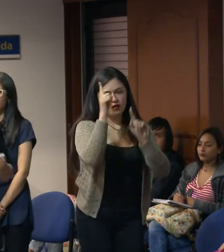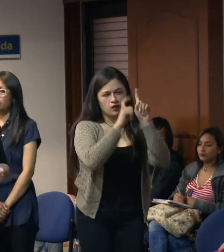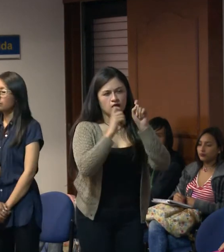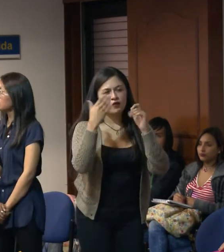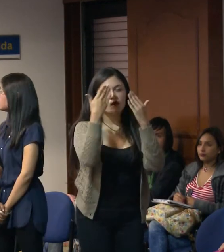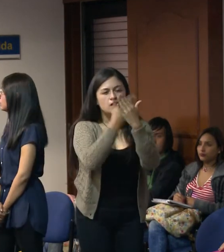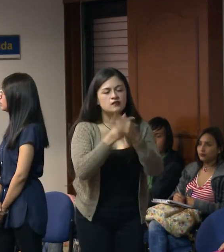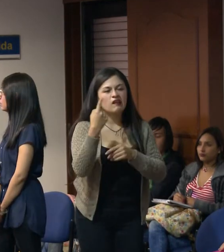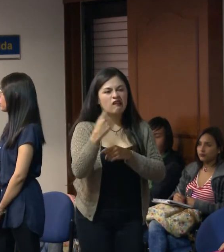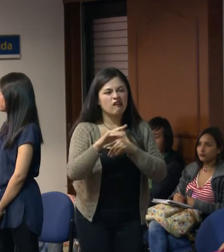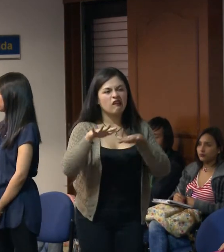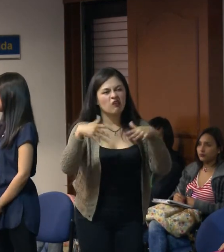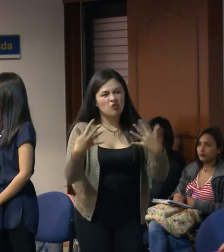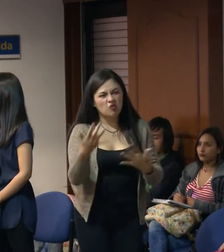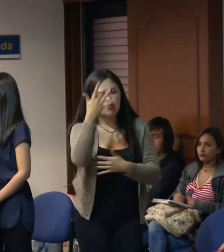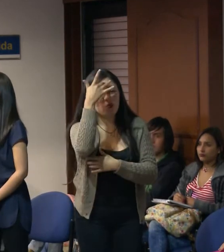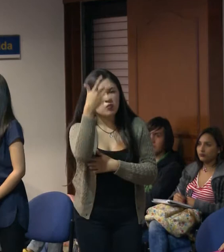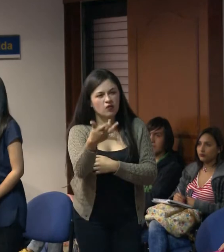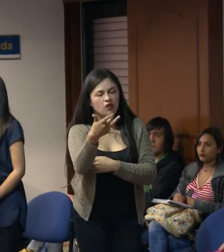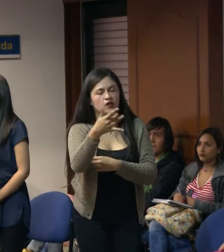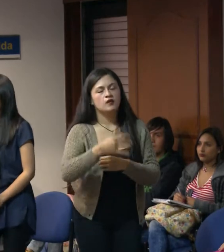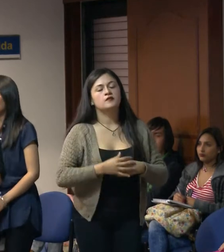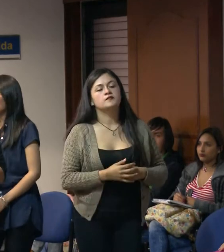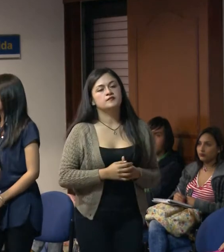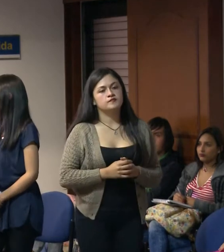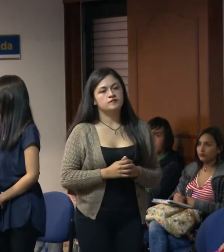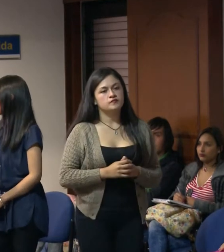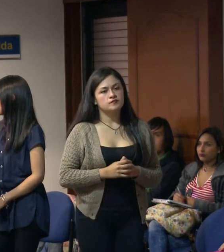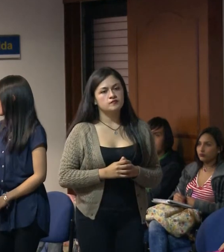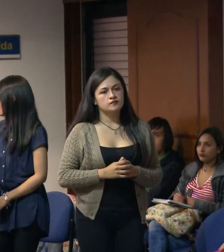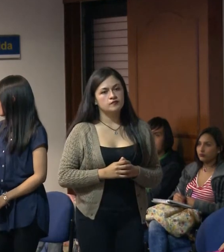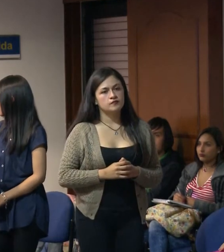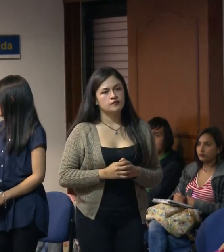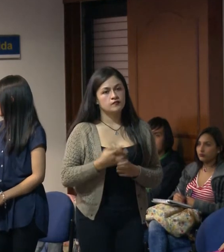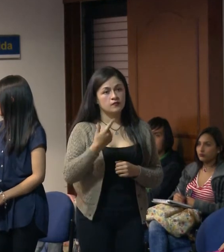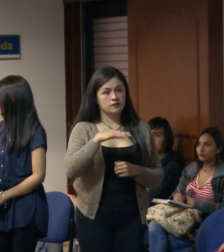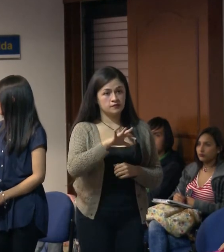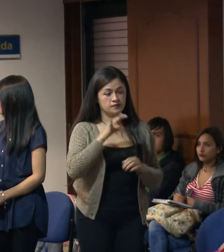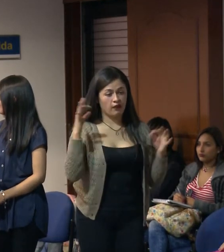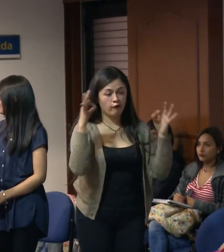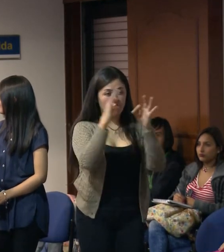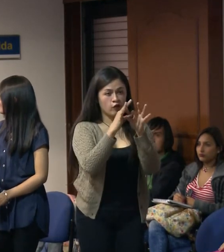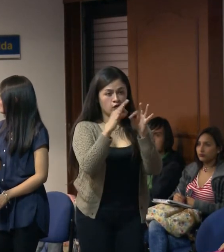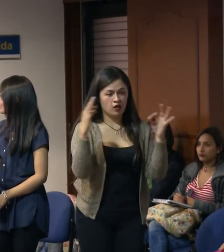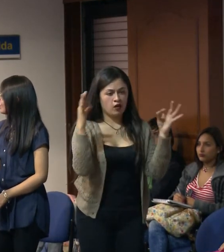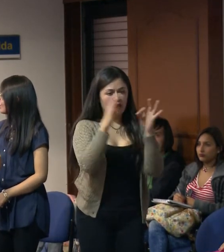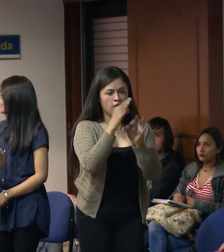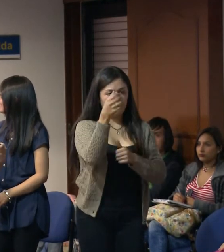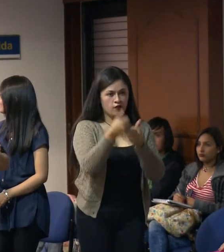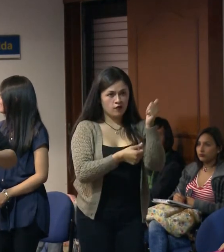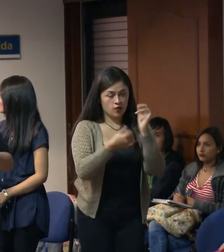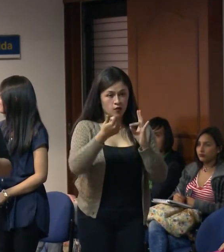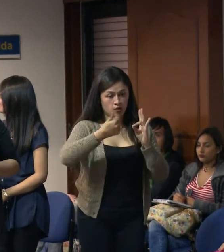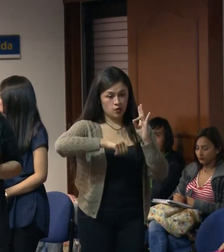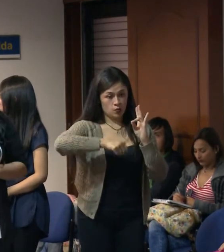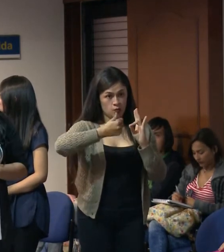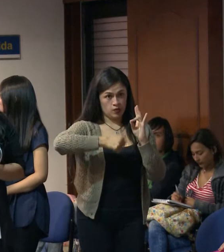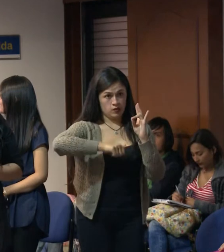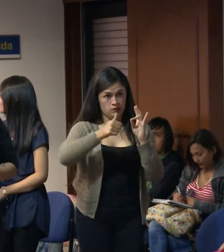pues de lo que se va a investigar. Ya continuando con eso, tenemos el enfoque, que es